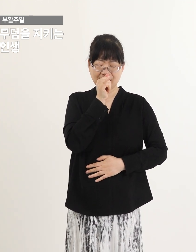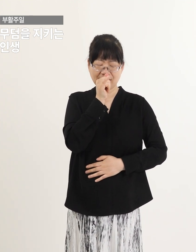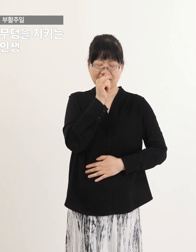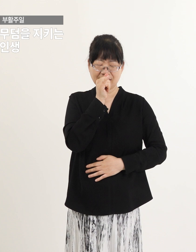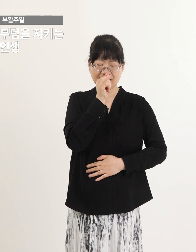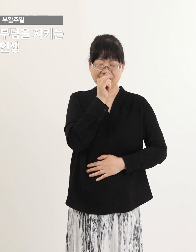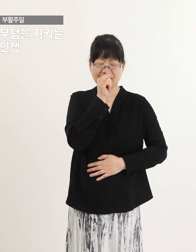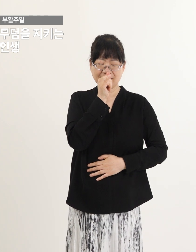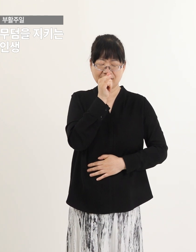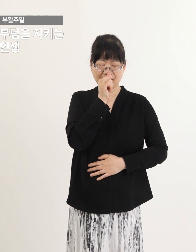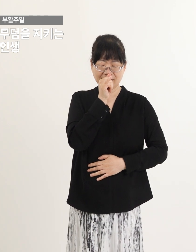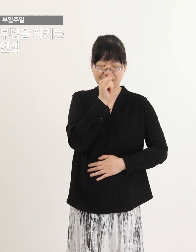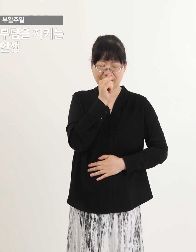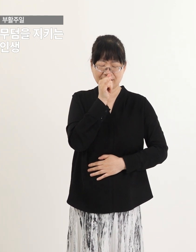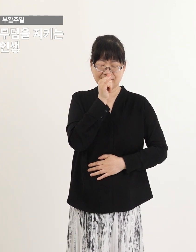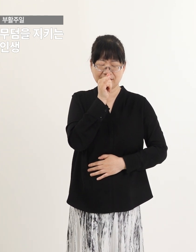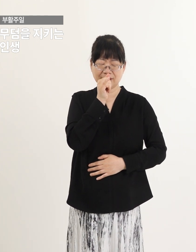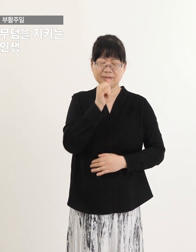있도다.